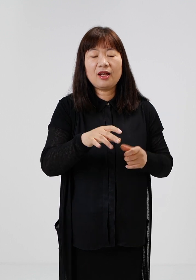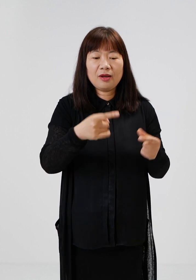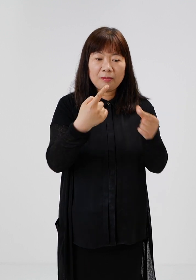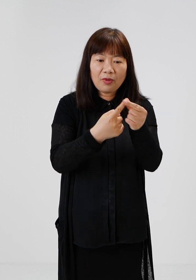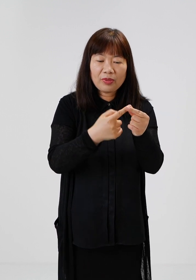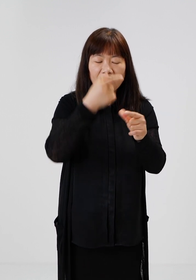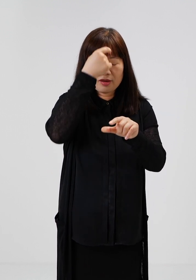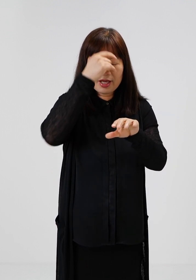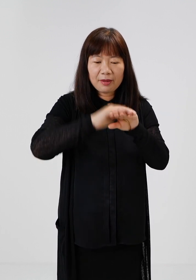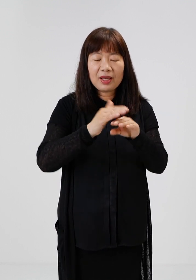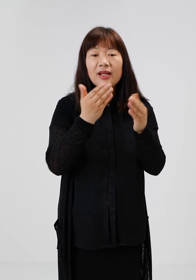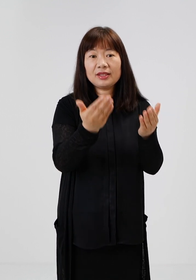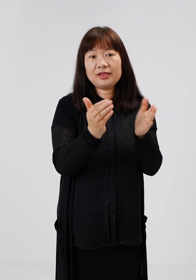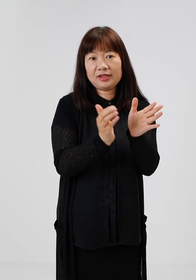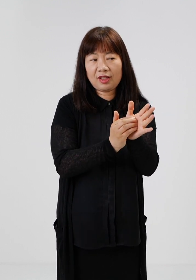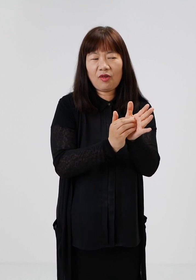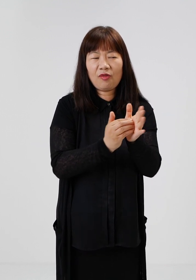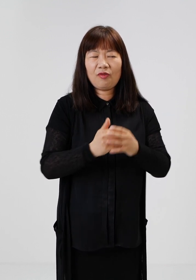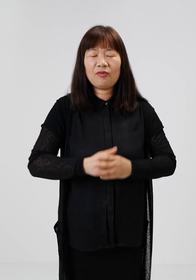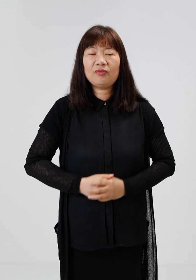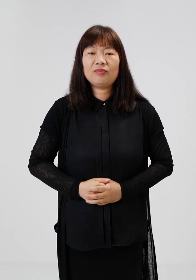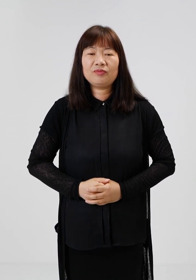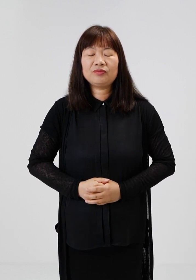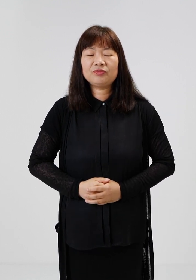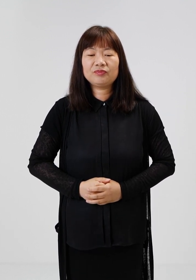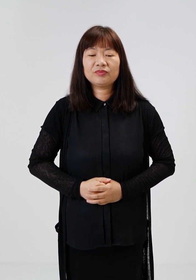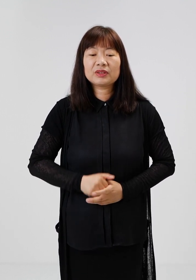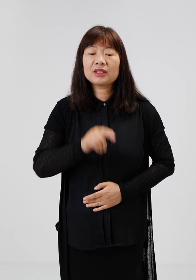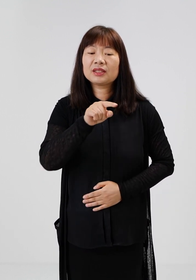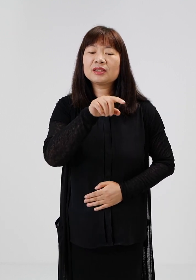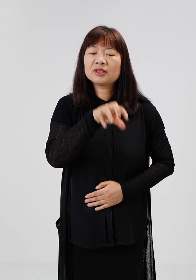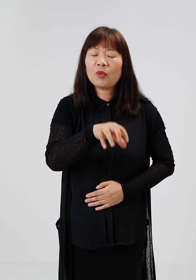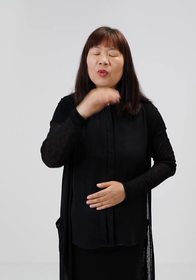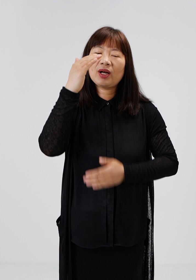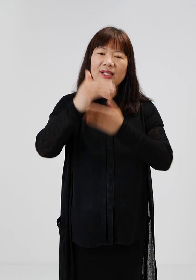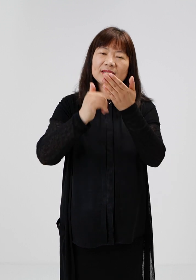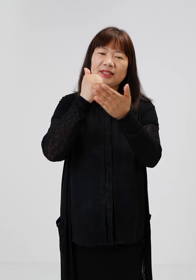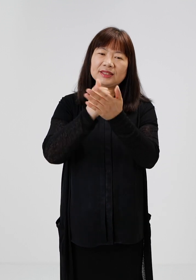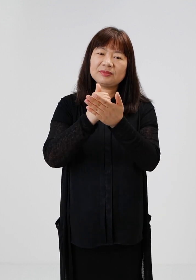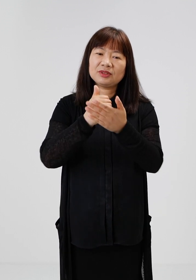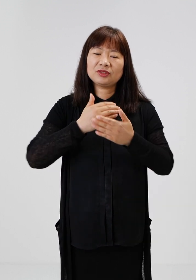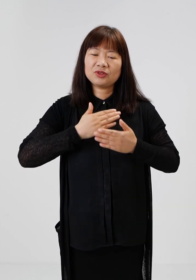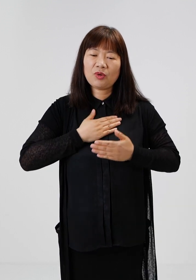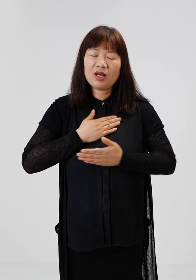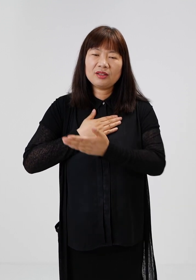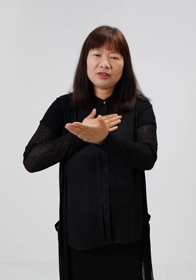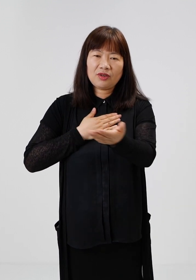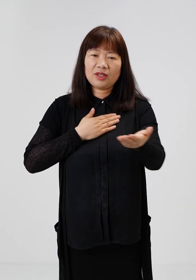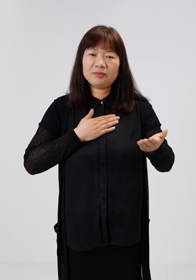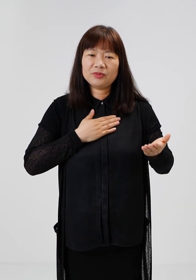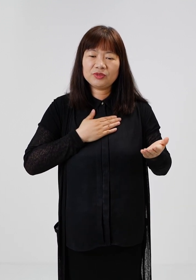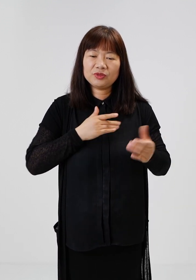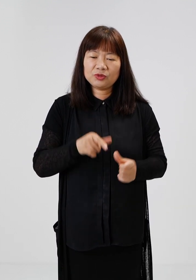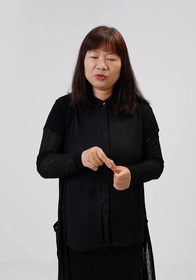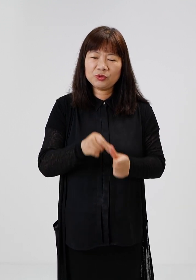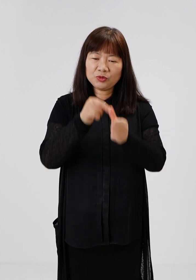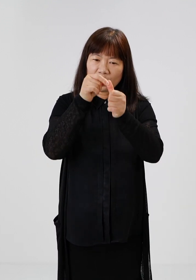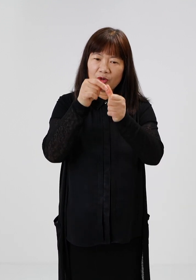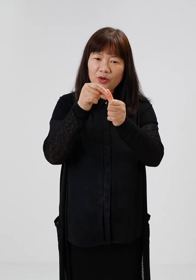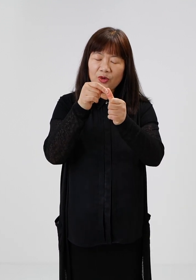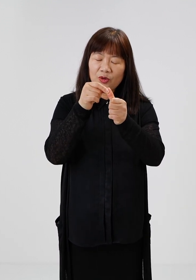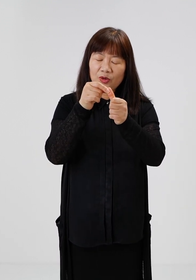예배를 드립니다. 그리고 보면 하나님이 저와 여러분들을